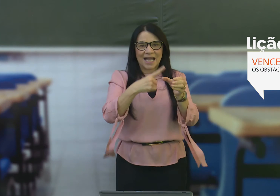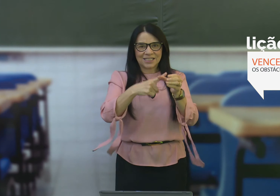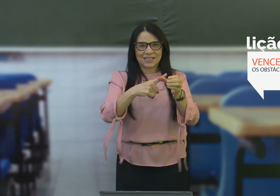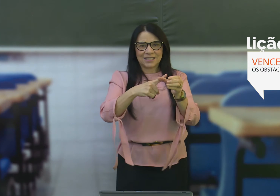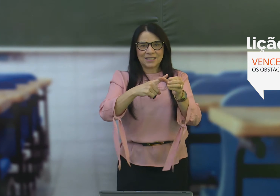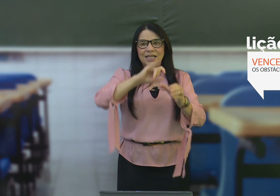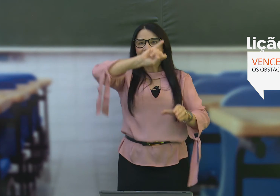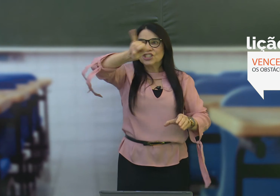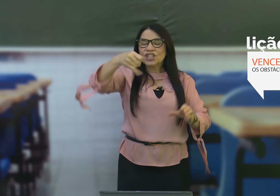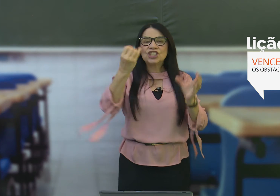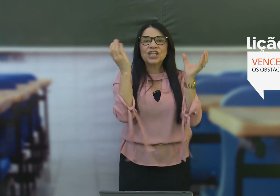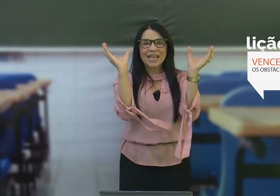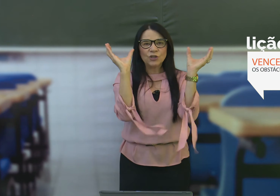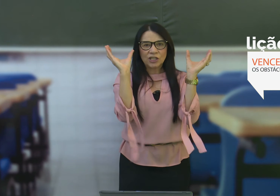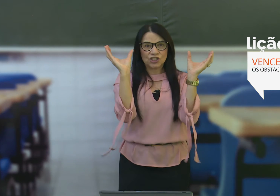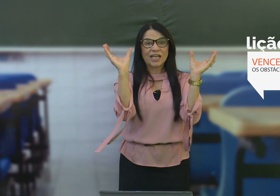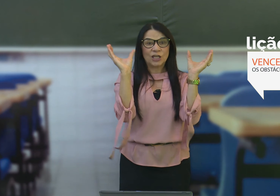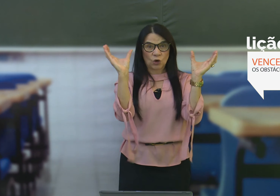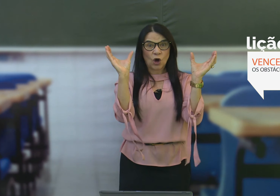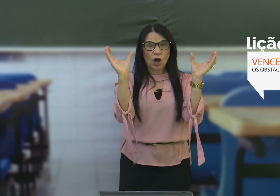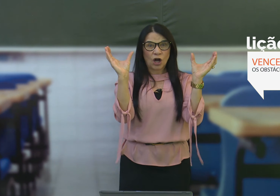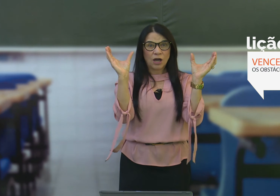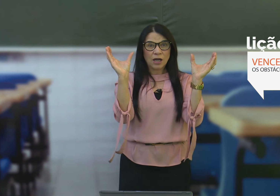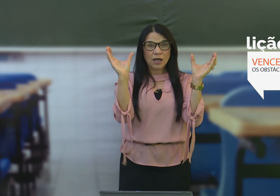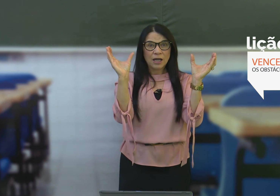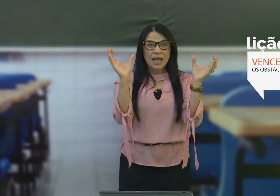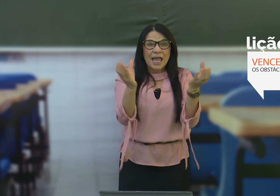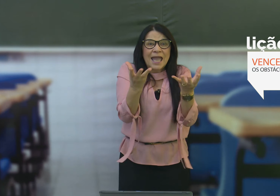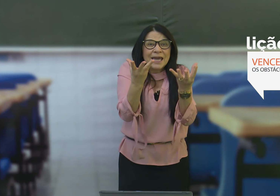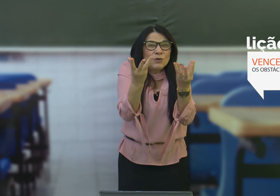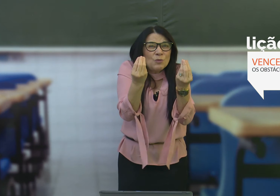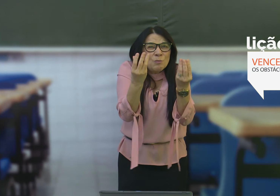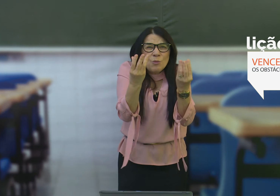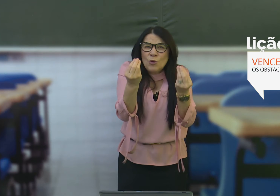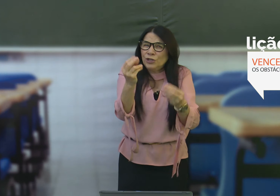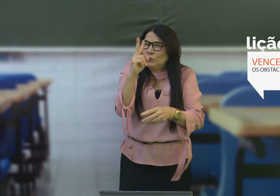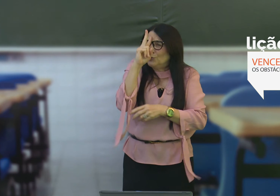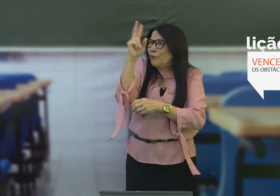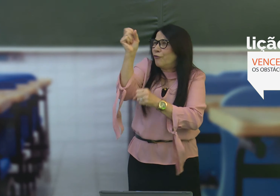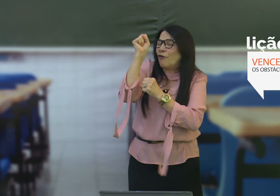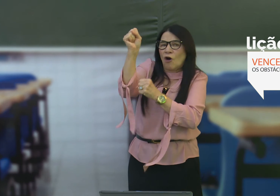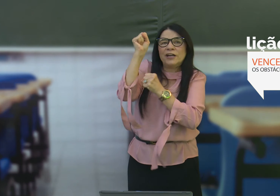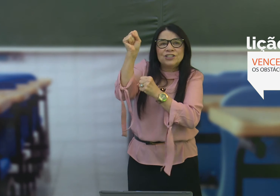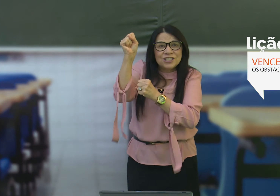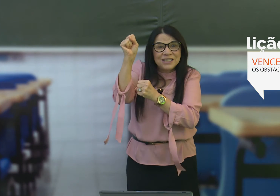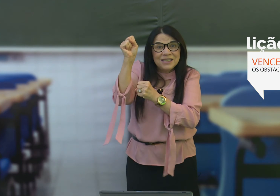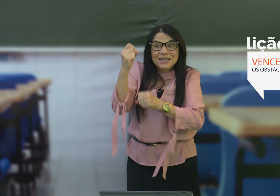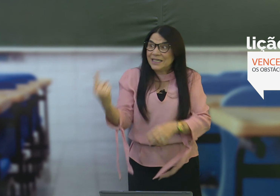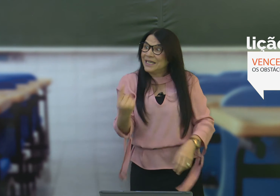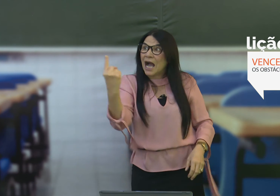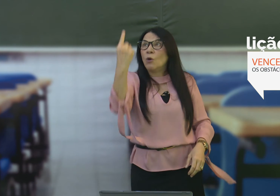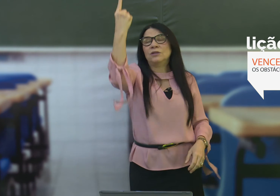cidade de Jericó eram muito forte e alta.